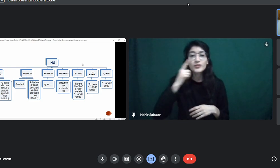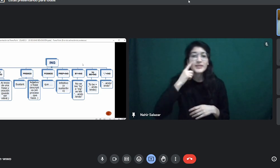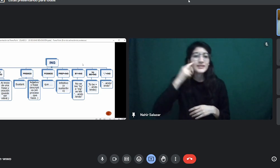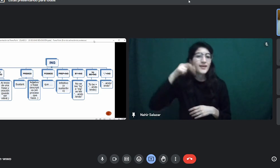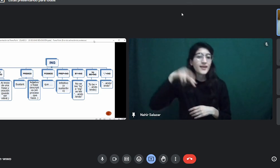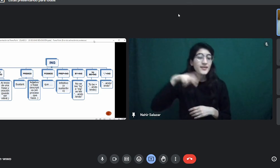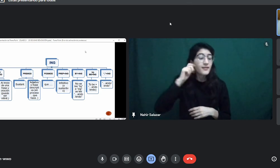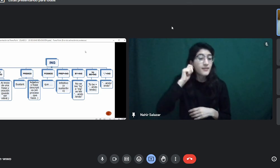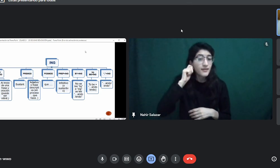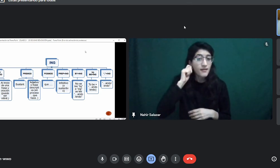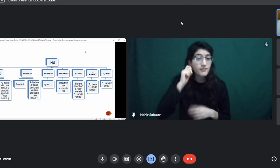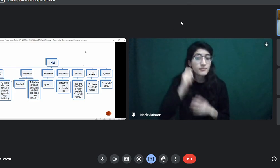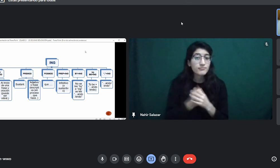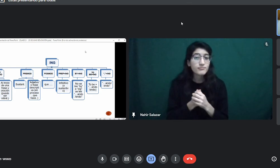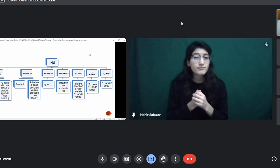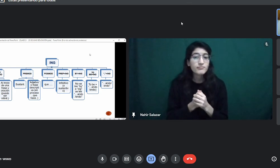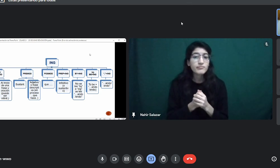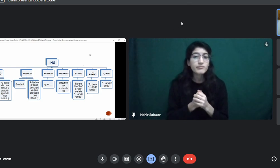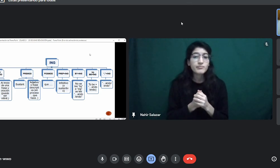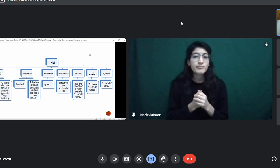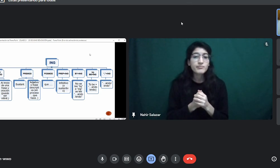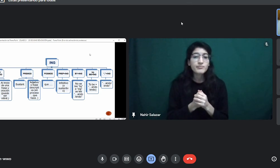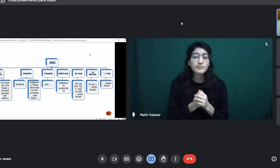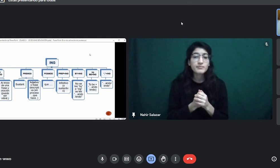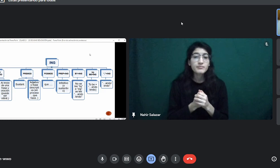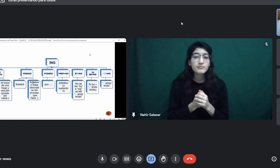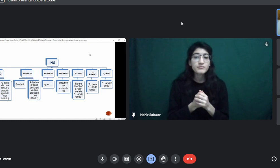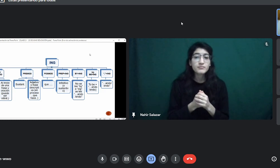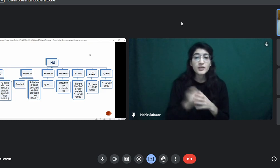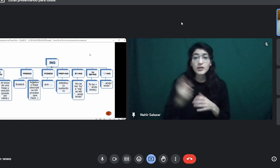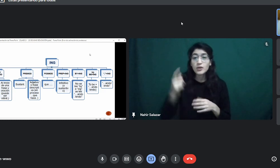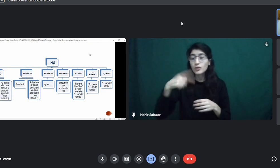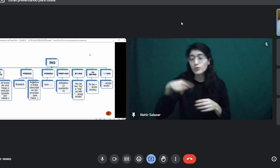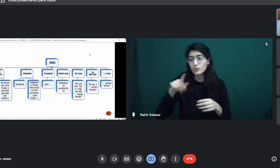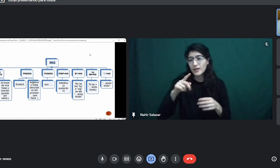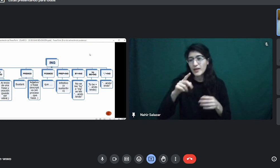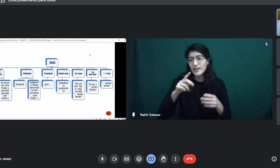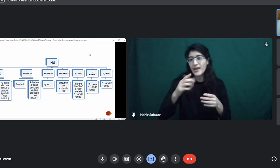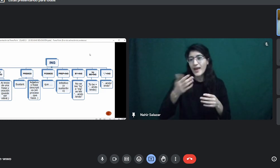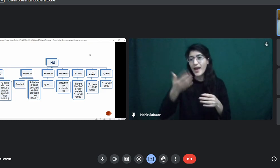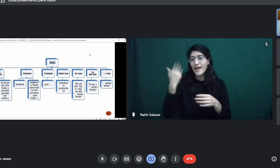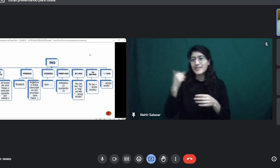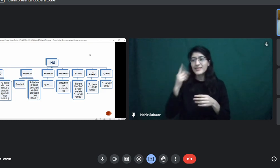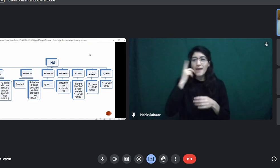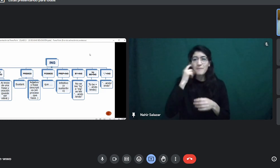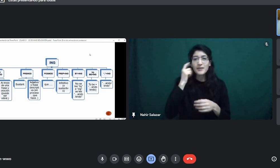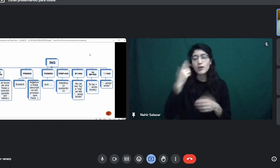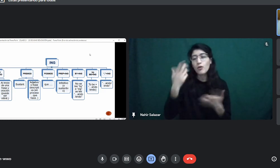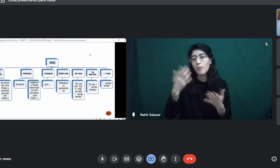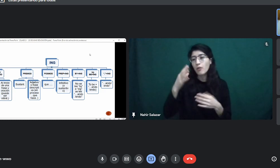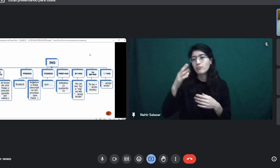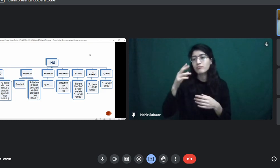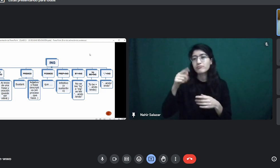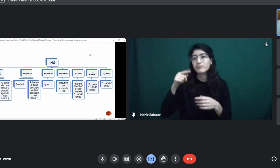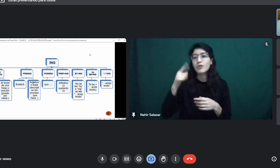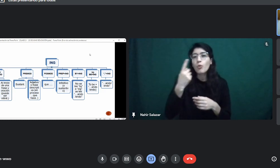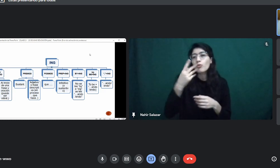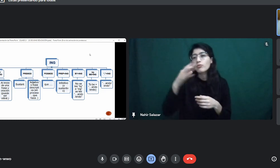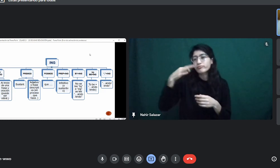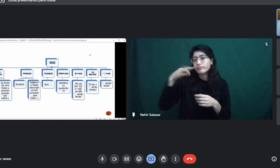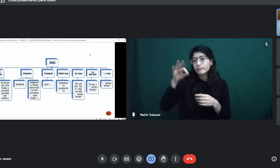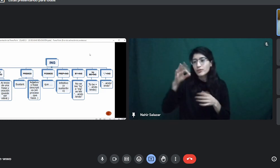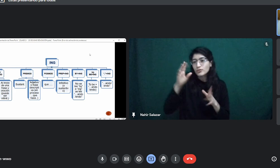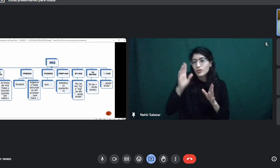lo habían aprendido como si fuese el único caso en que aparece ING, es cuando forma parte de la frase